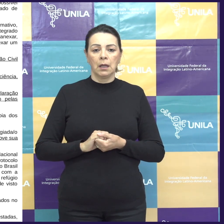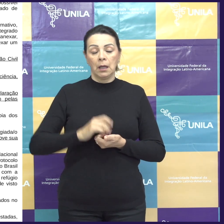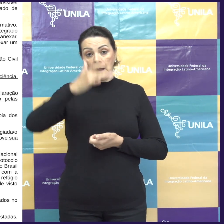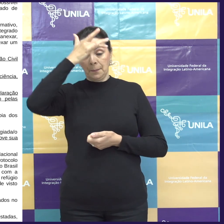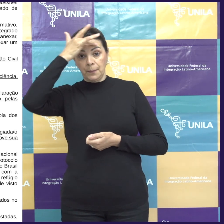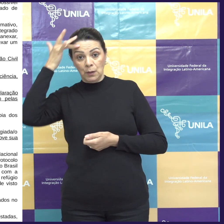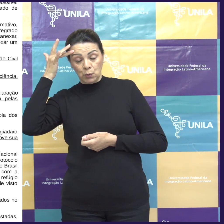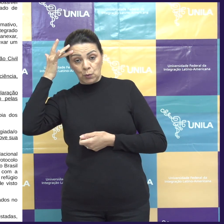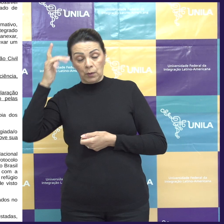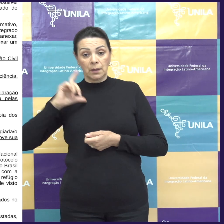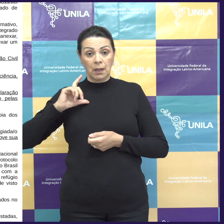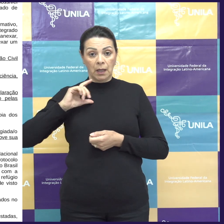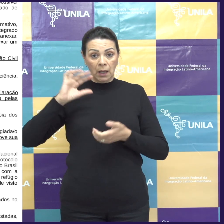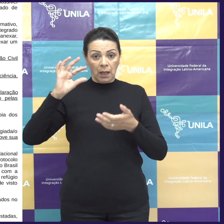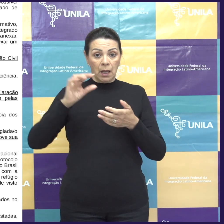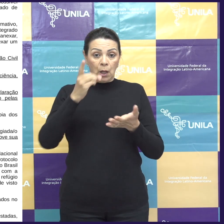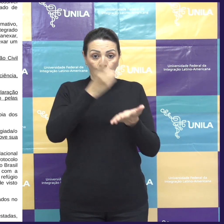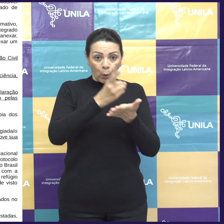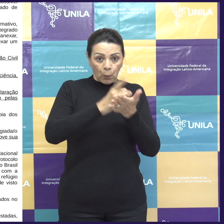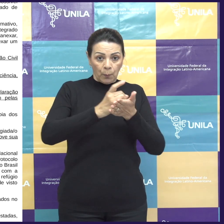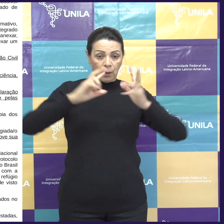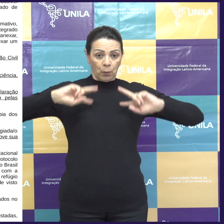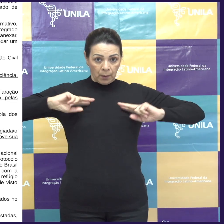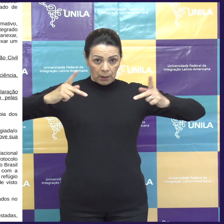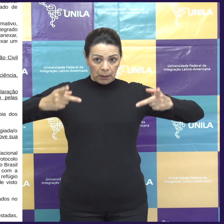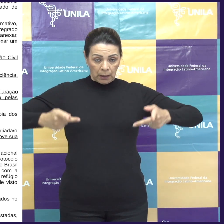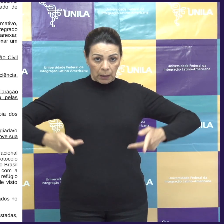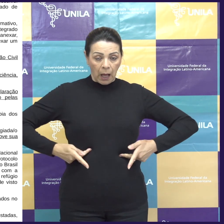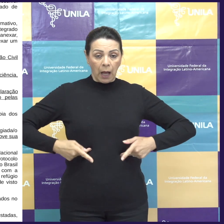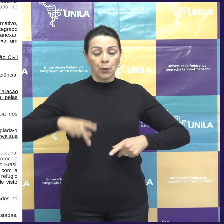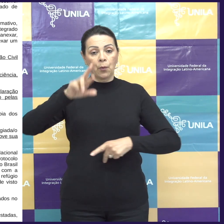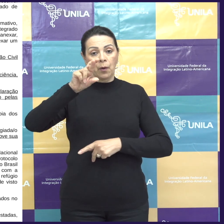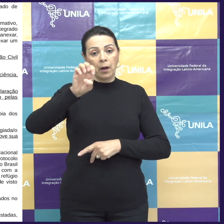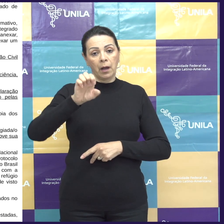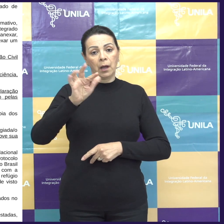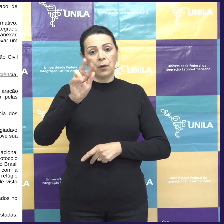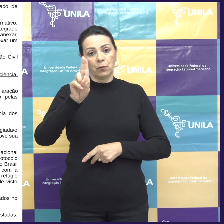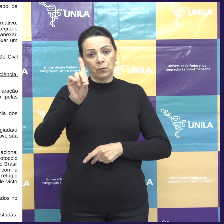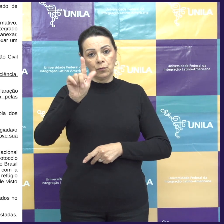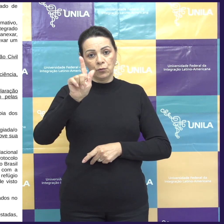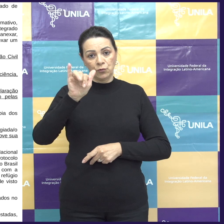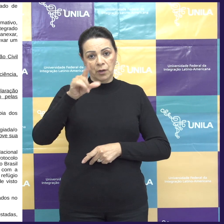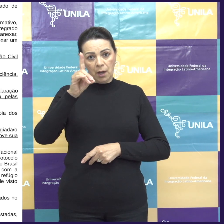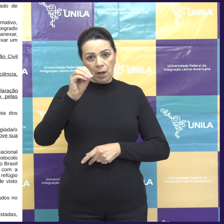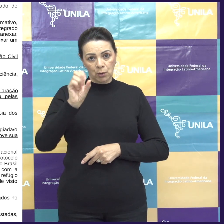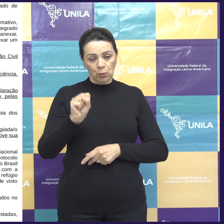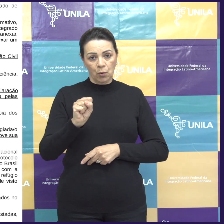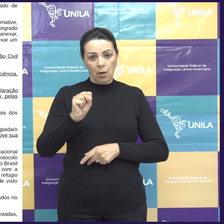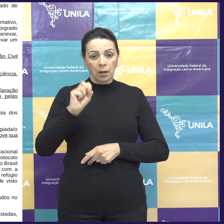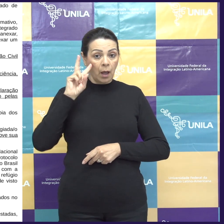Portadores de visto humanitário ou do status de solicitante de refugiado reconhecido no